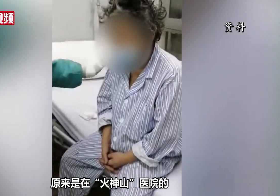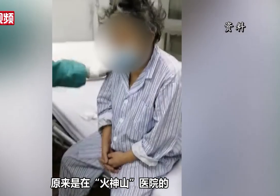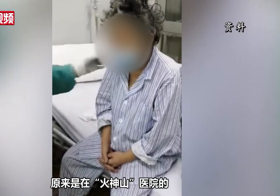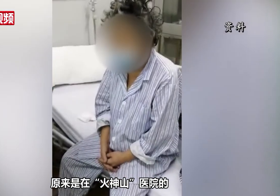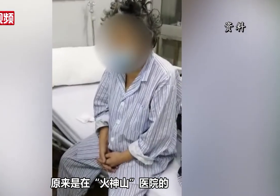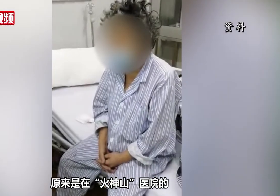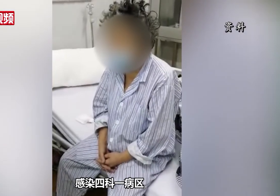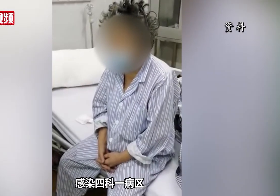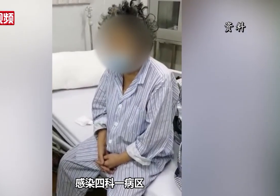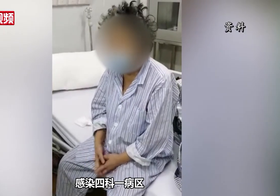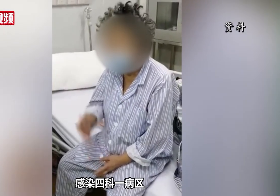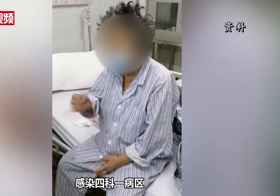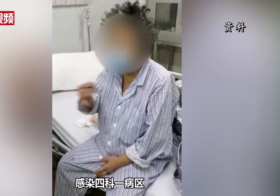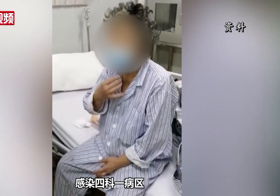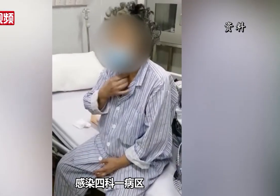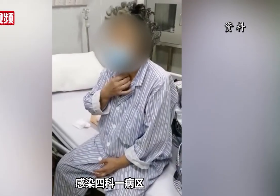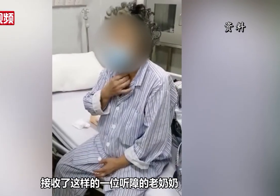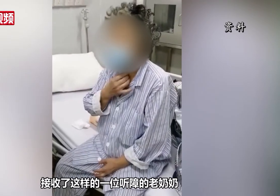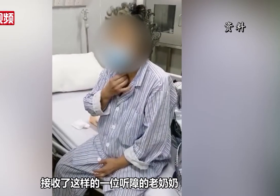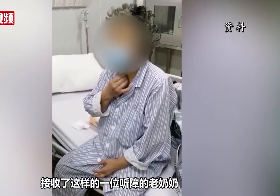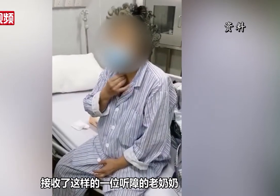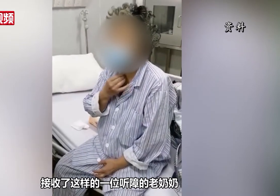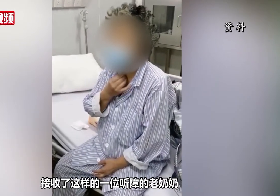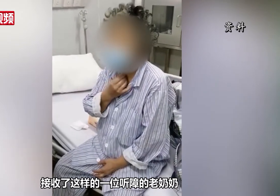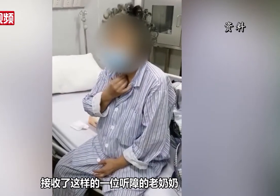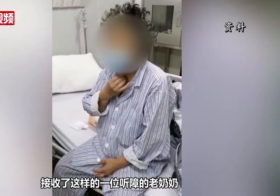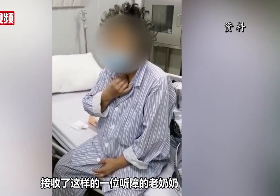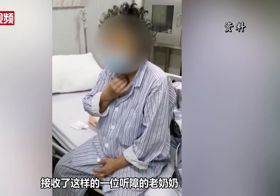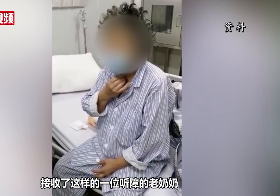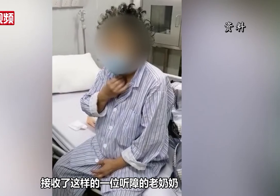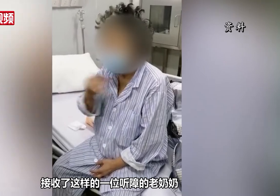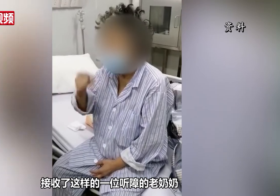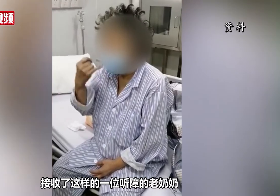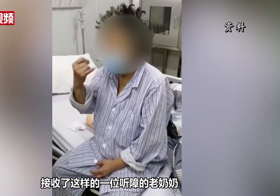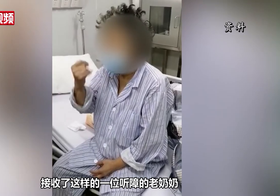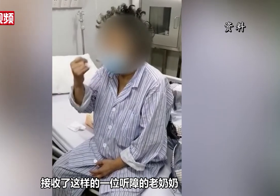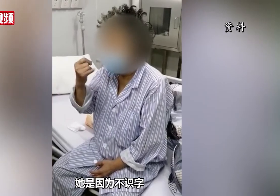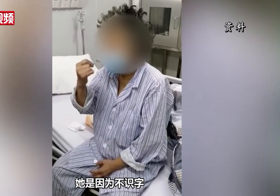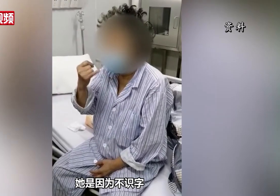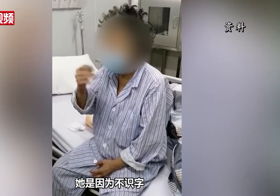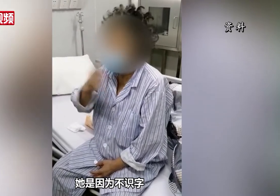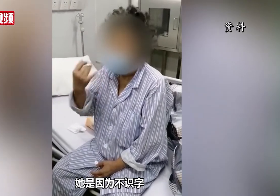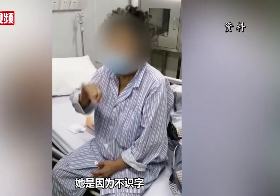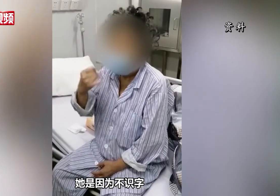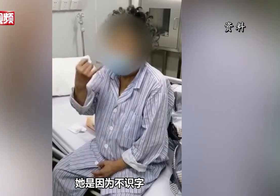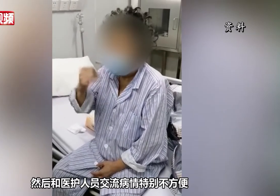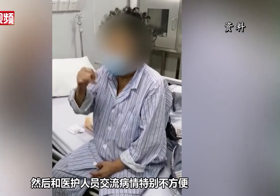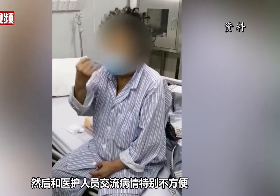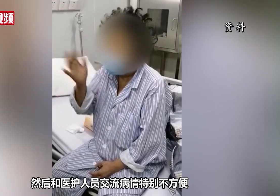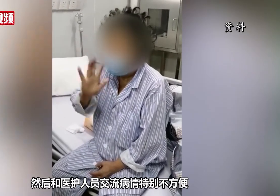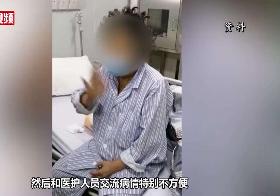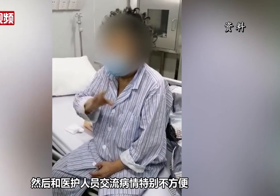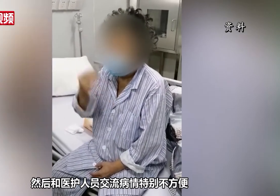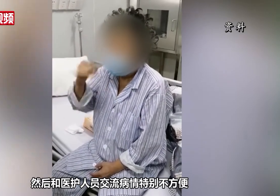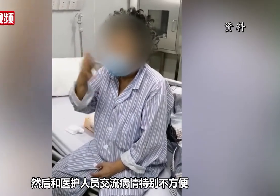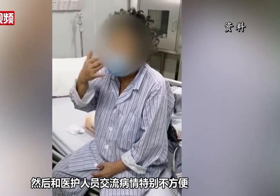在火神山医院的感染4科一病区接收了这样的一位听障的老奶奶，她是因为不识字，然后和